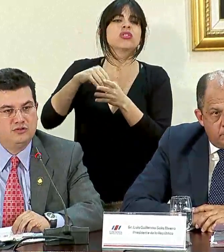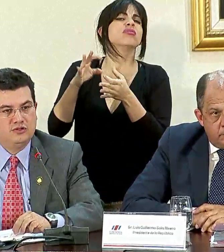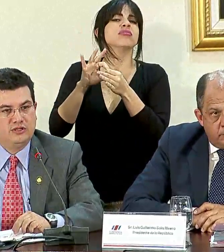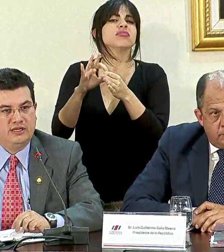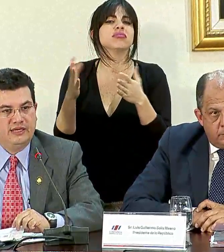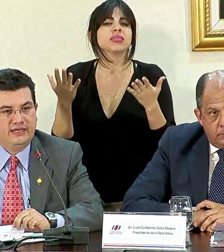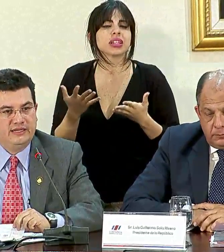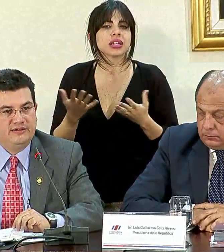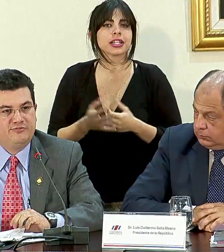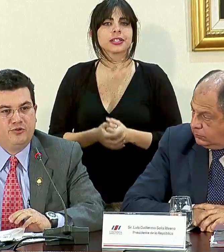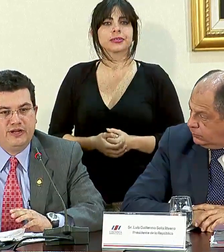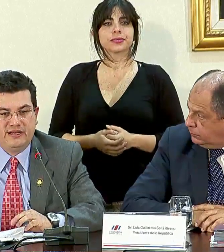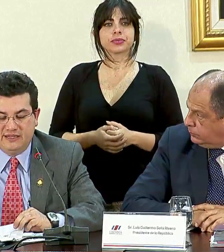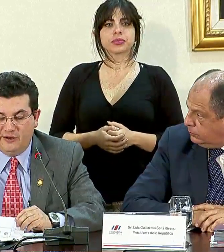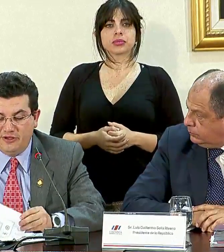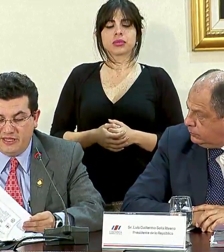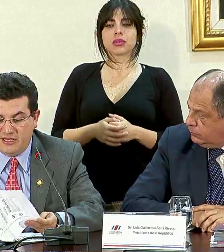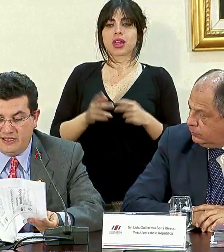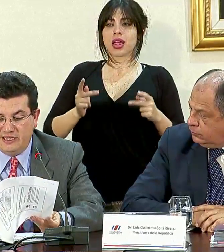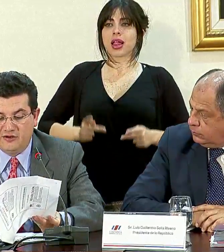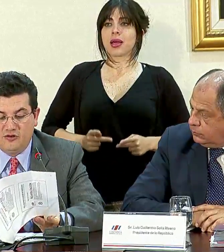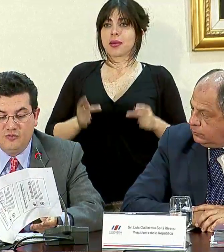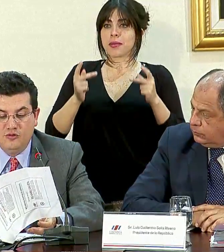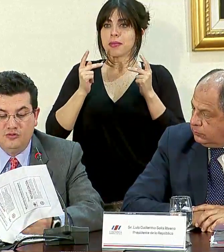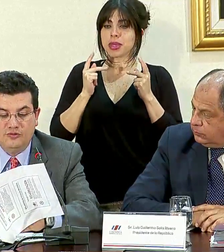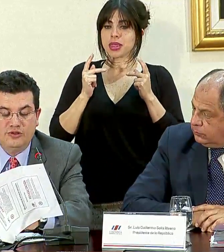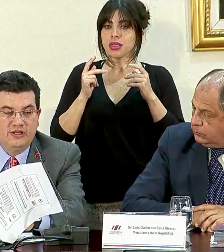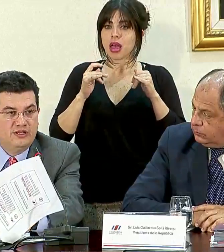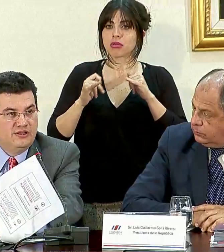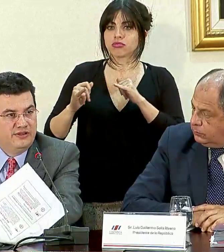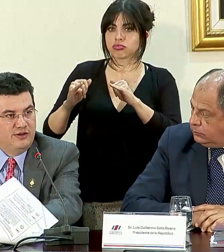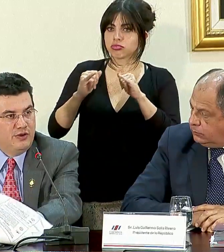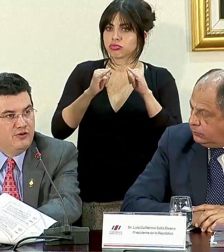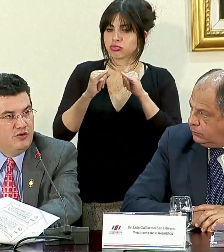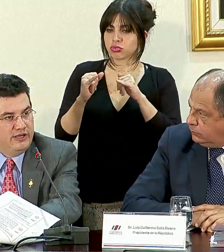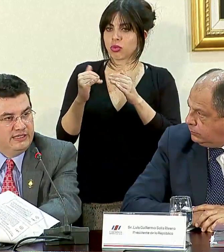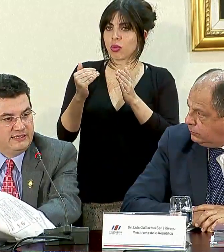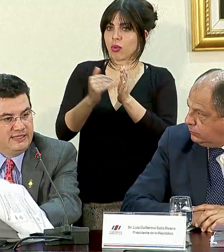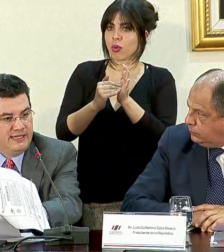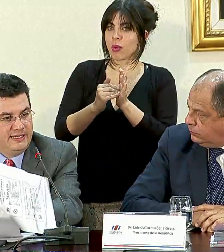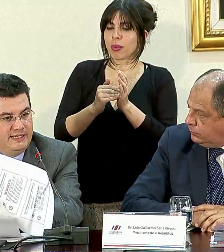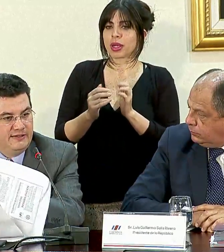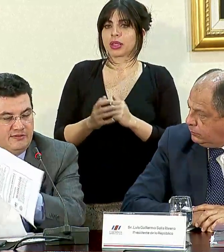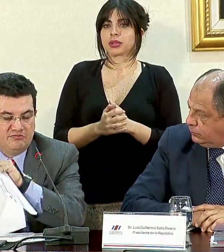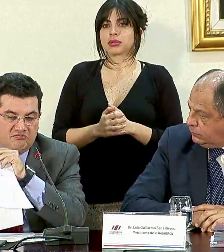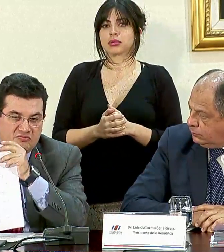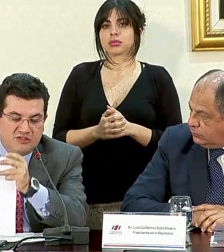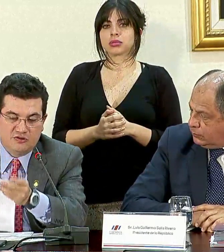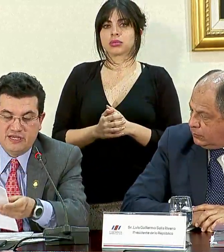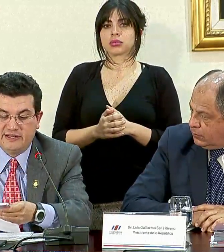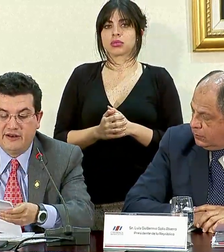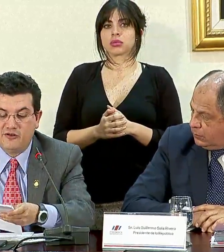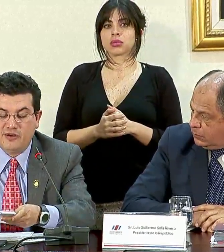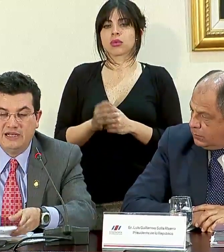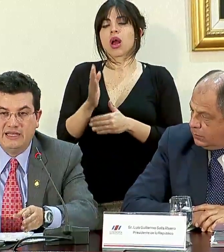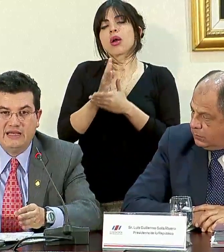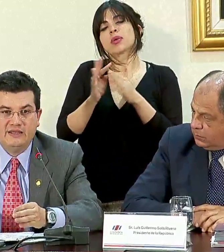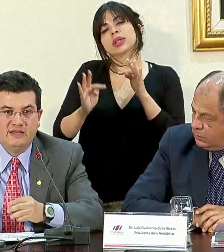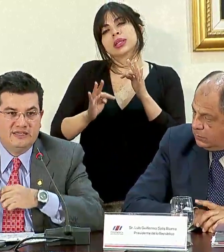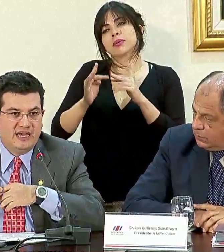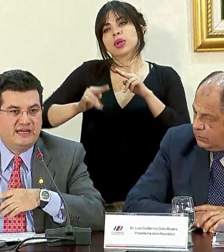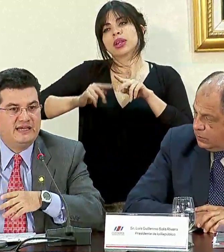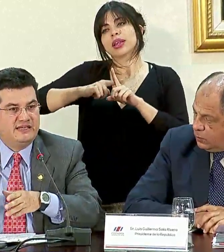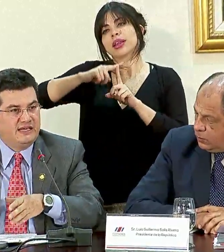con poner la vida en común, de nuevo, con cierta